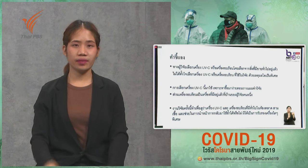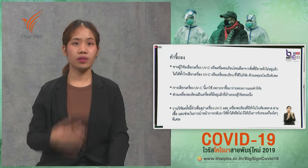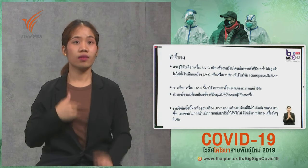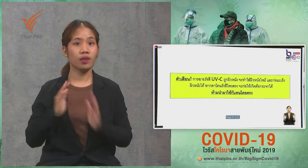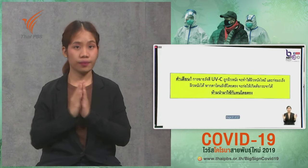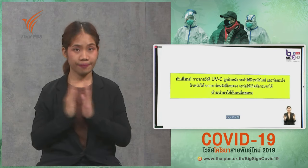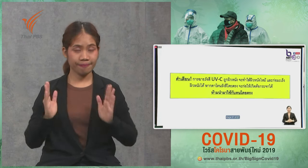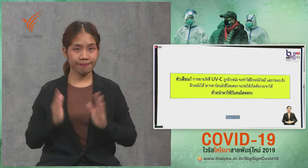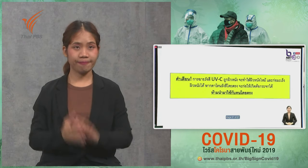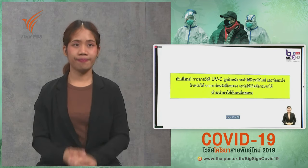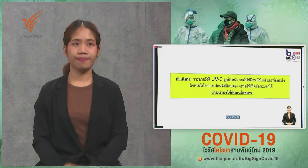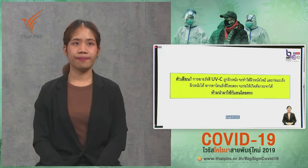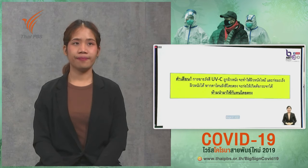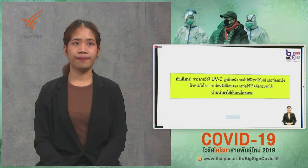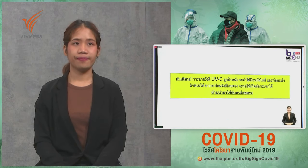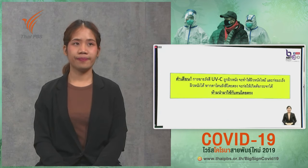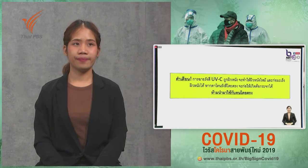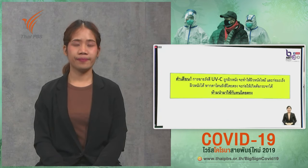ขอบคุณมากครับ